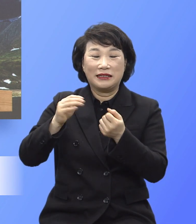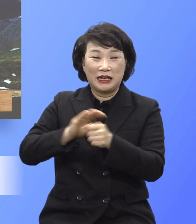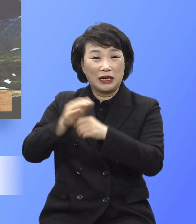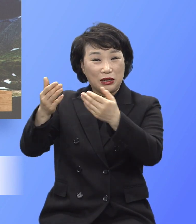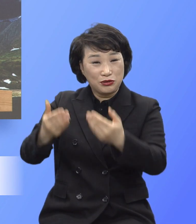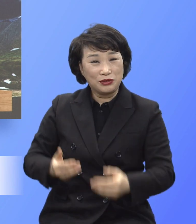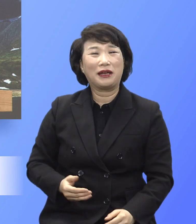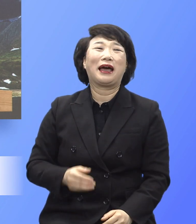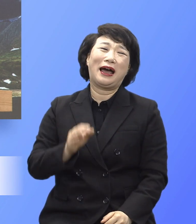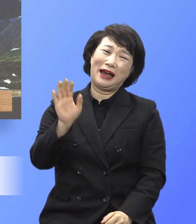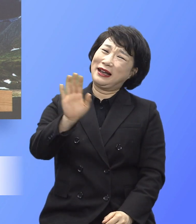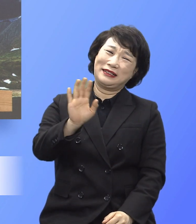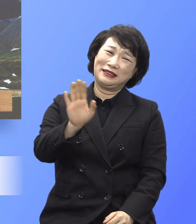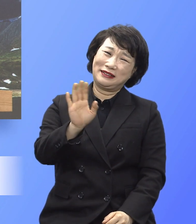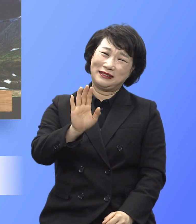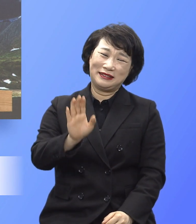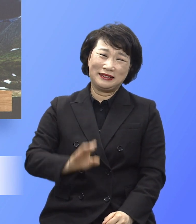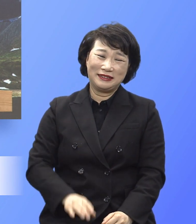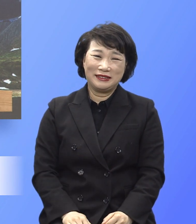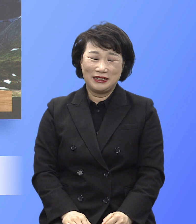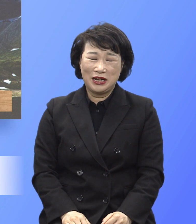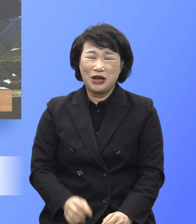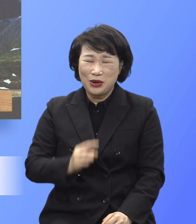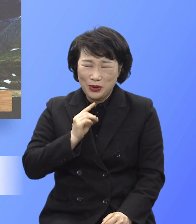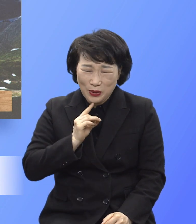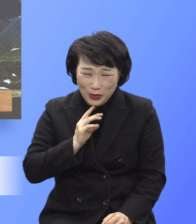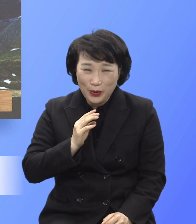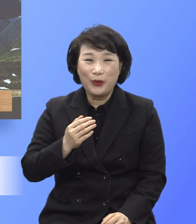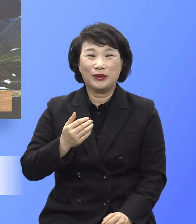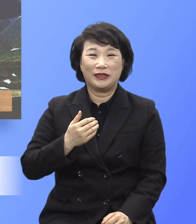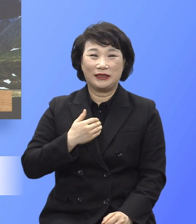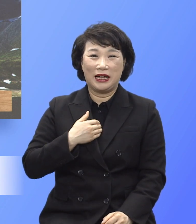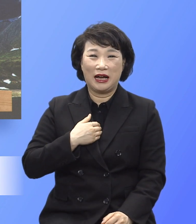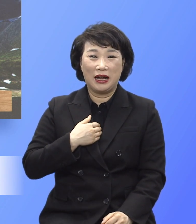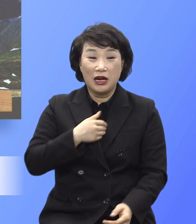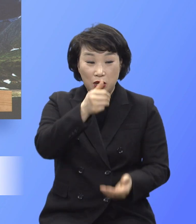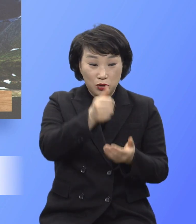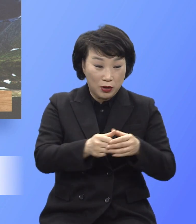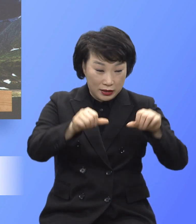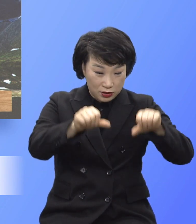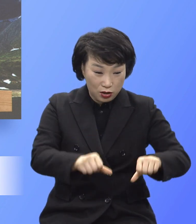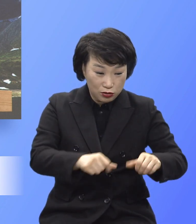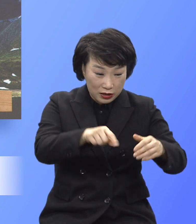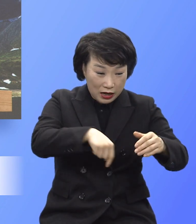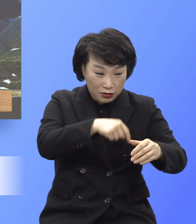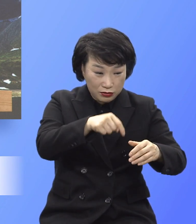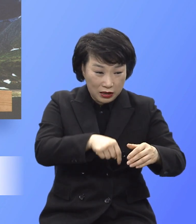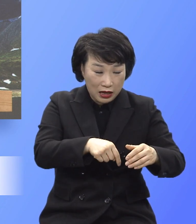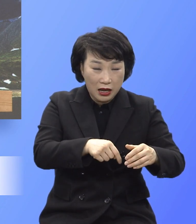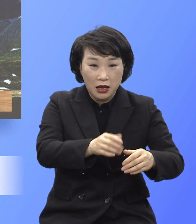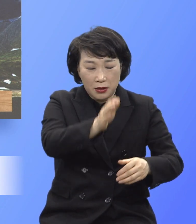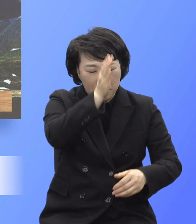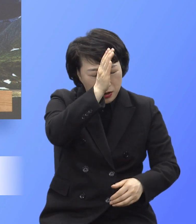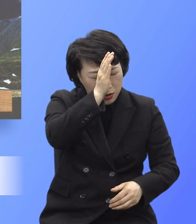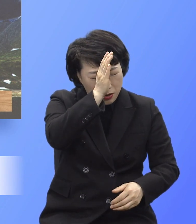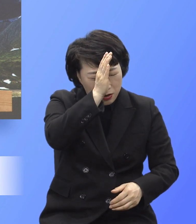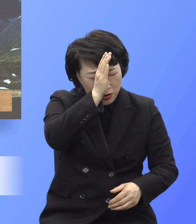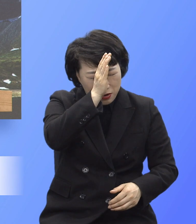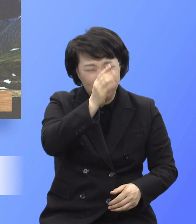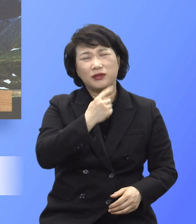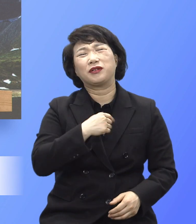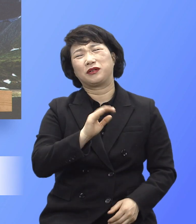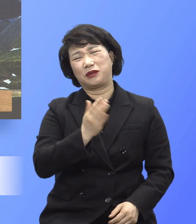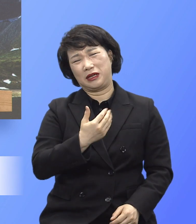사랑한 것이 아니요, 오직 죄와 저주 아래서 병들었기